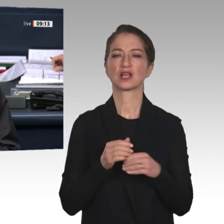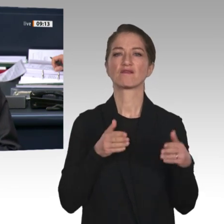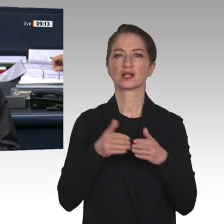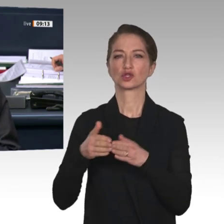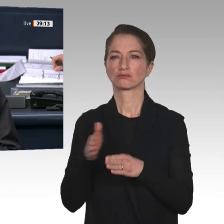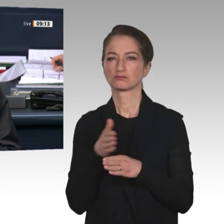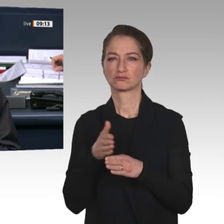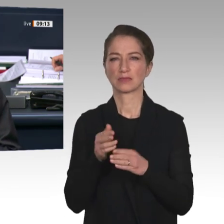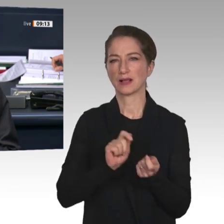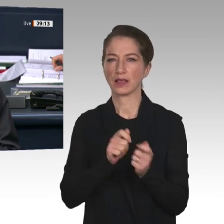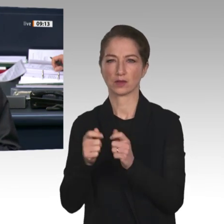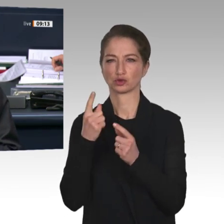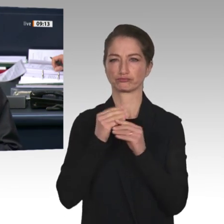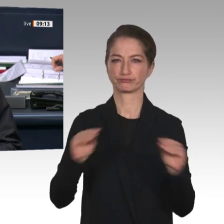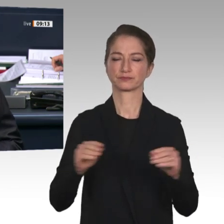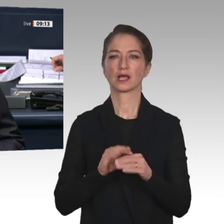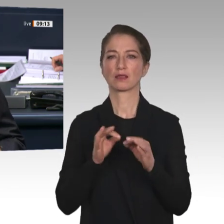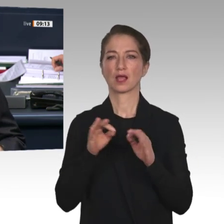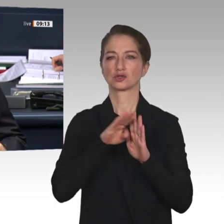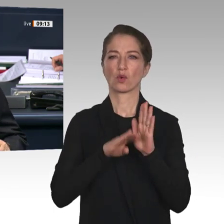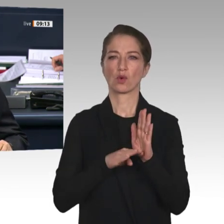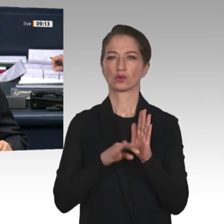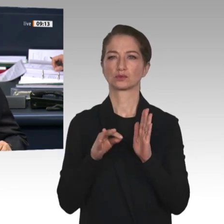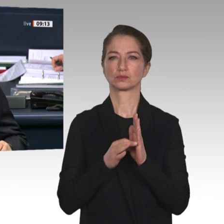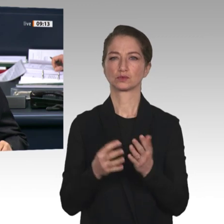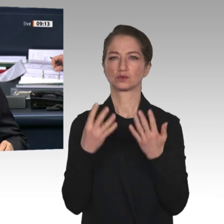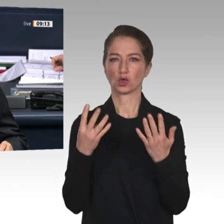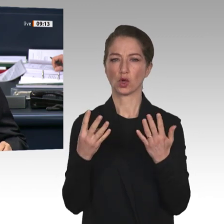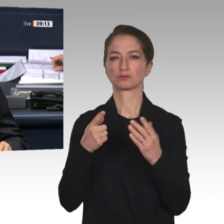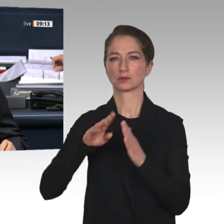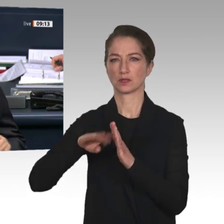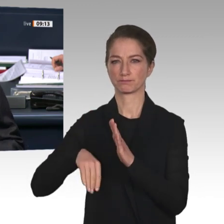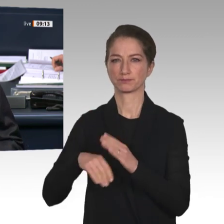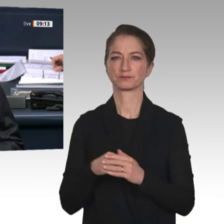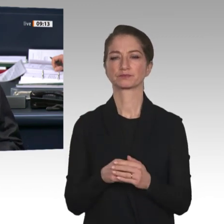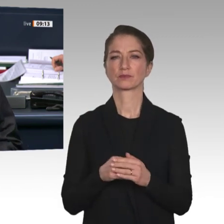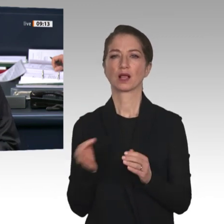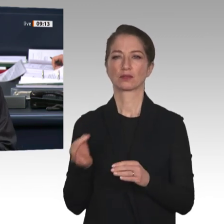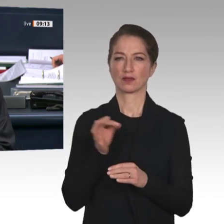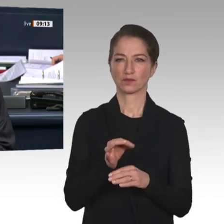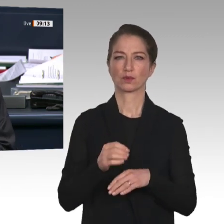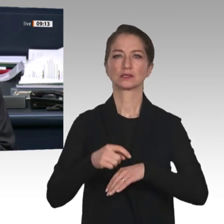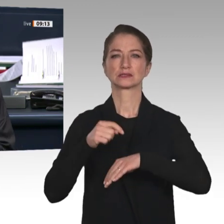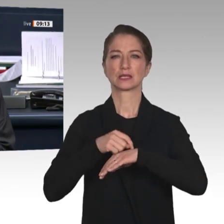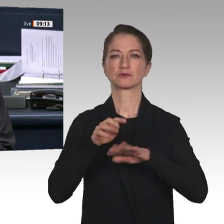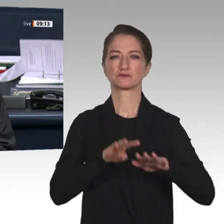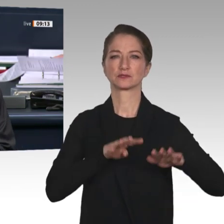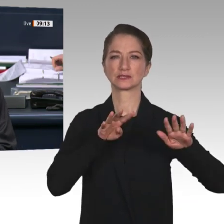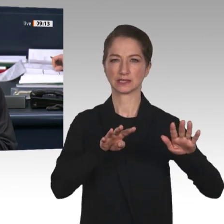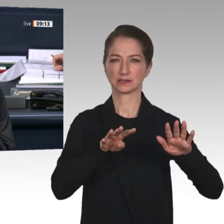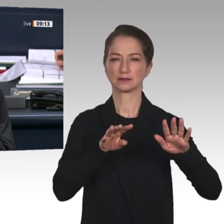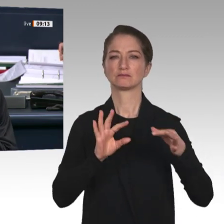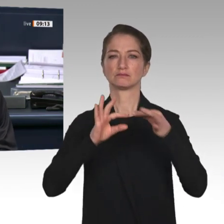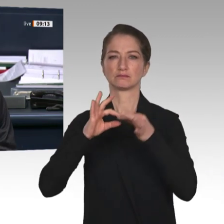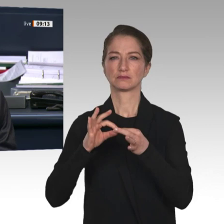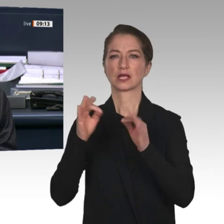von 60 Minuten beraten werden. Der Zusatzpunkt 11 soll abgesetzt werden. Sie sind damit einverstanden, ich sehe keinen Widerspruch, dann